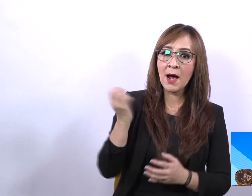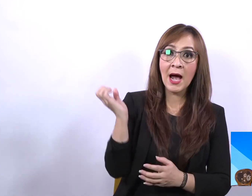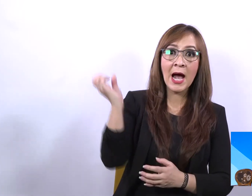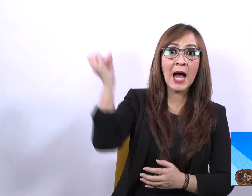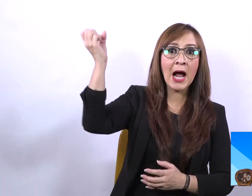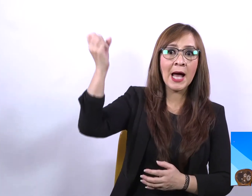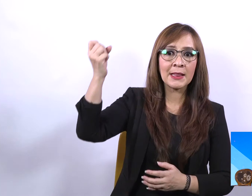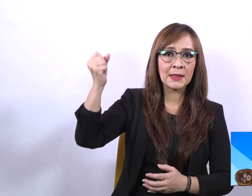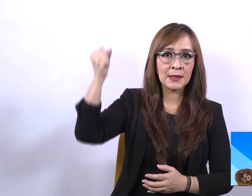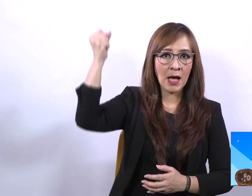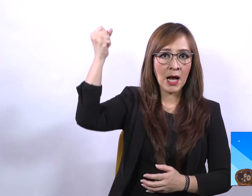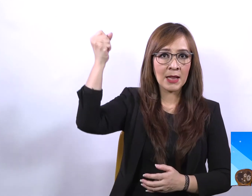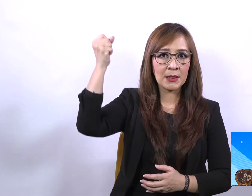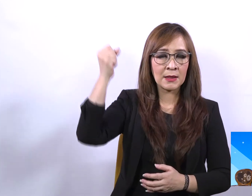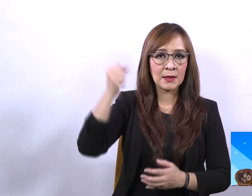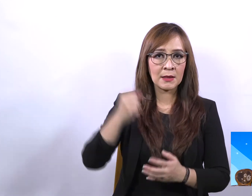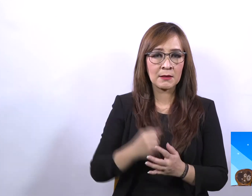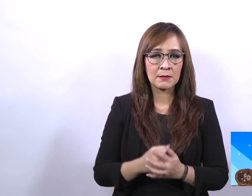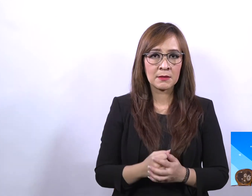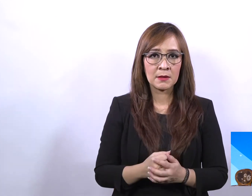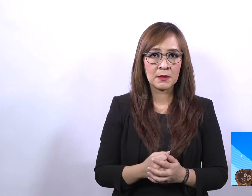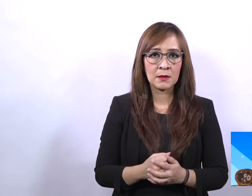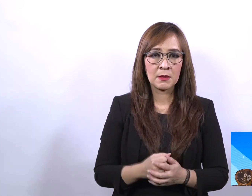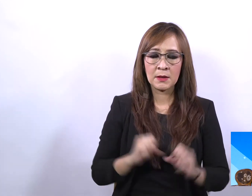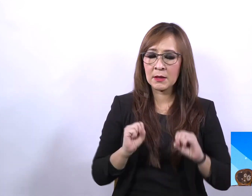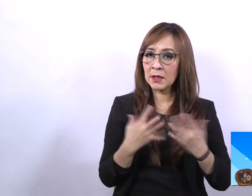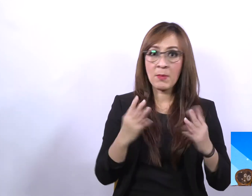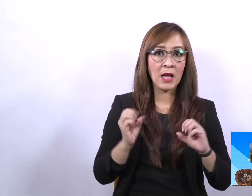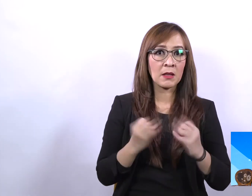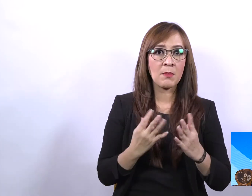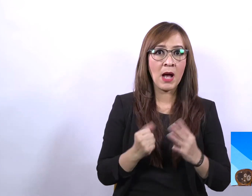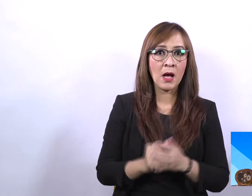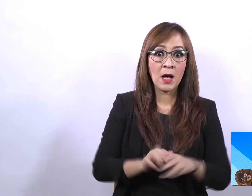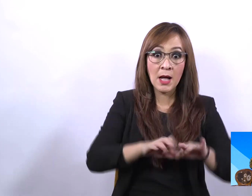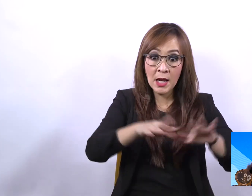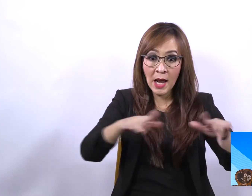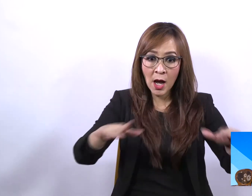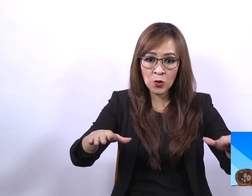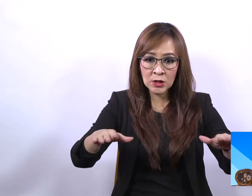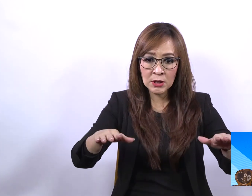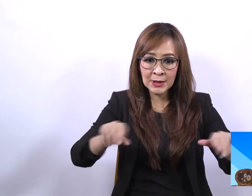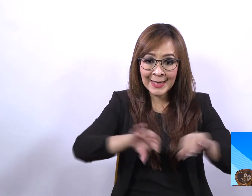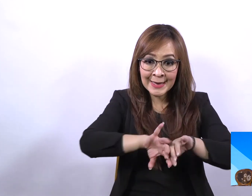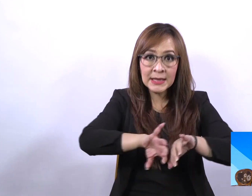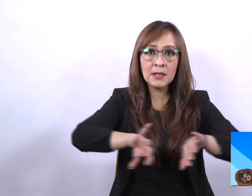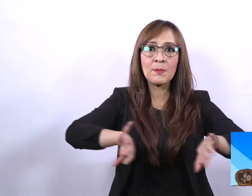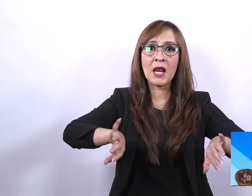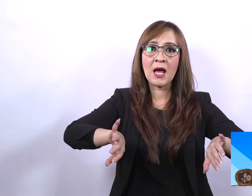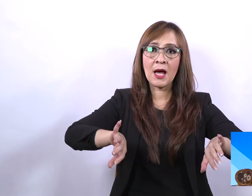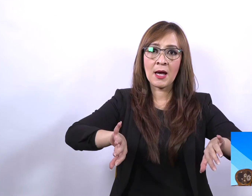terbelah itu bukan keberhasilan itu keberuntungan dia